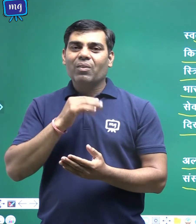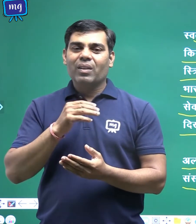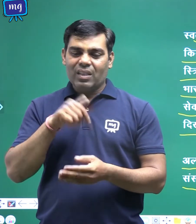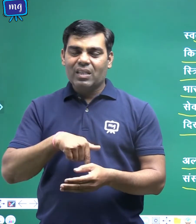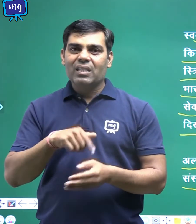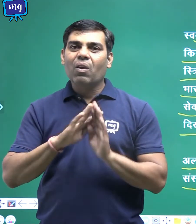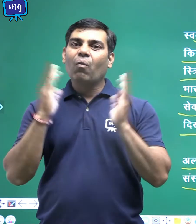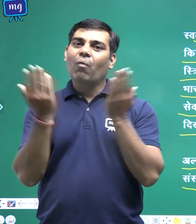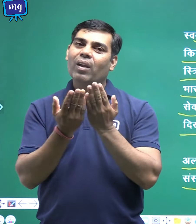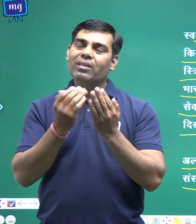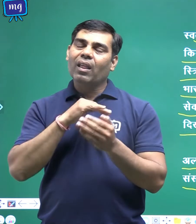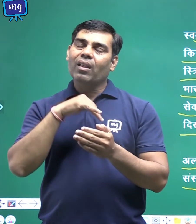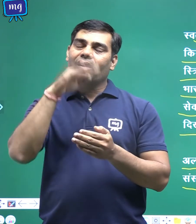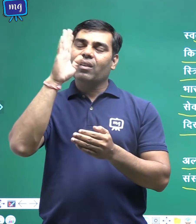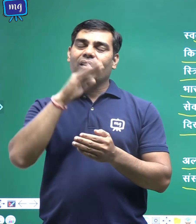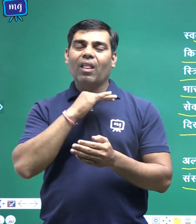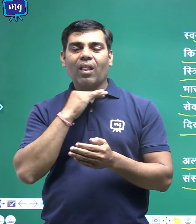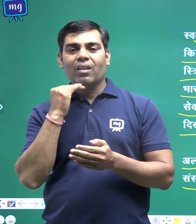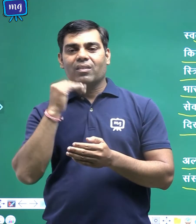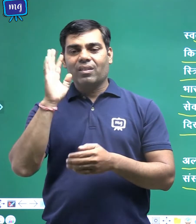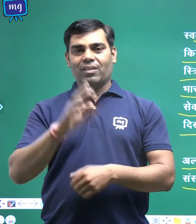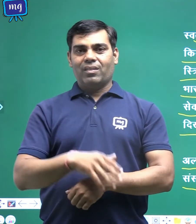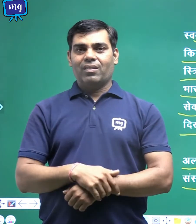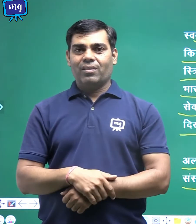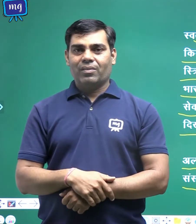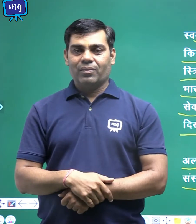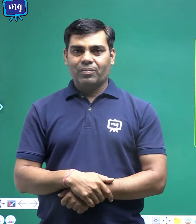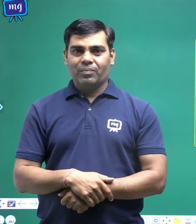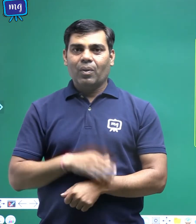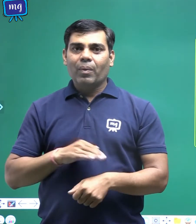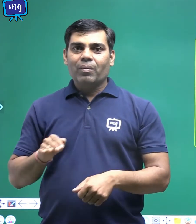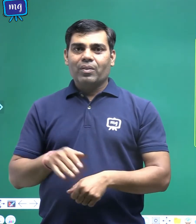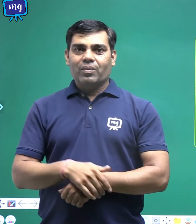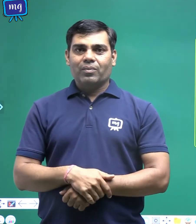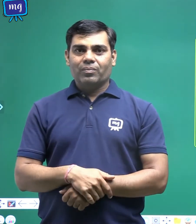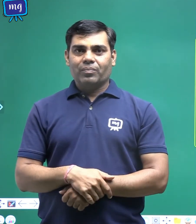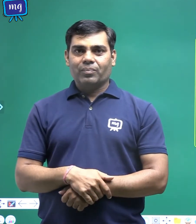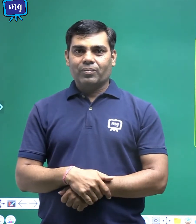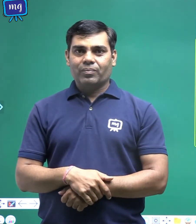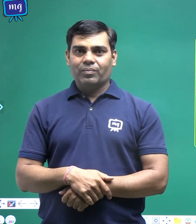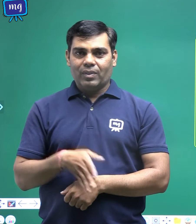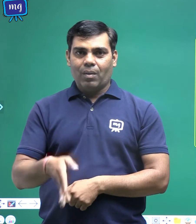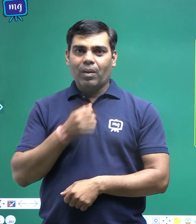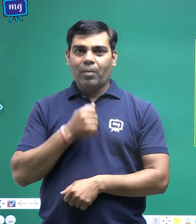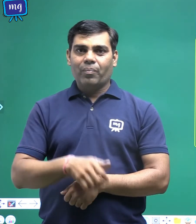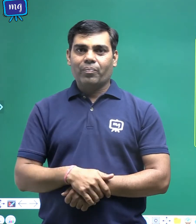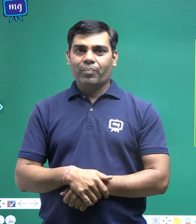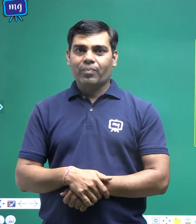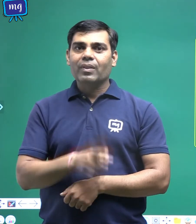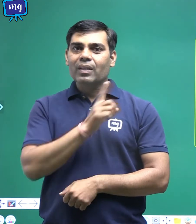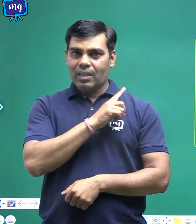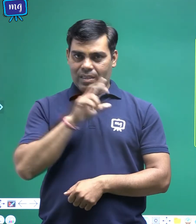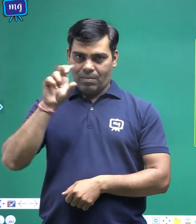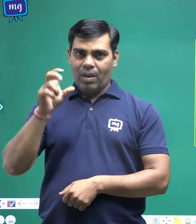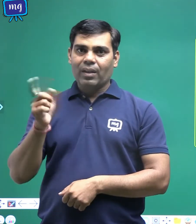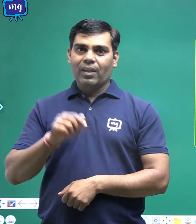चली गई, उनकी मृत्यु हो गई। प्यारे बच्चों, अब हम इस पाठ